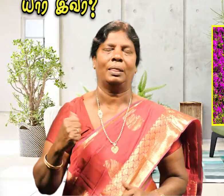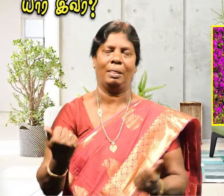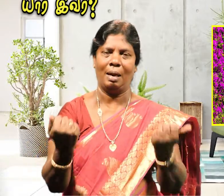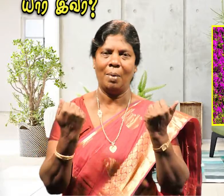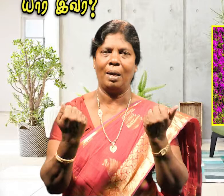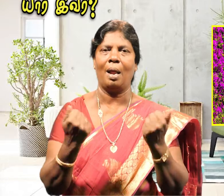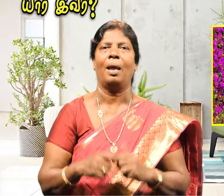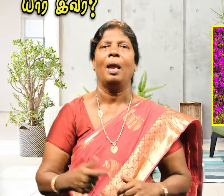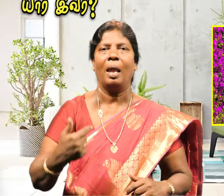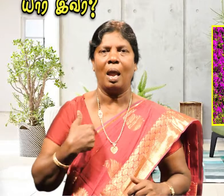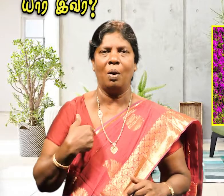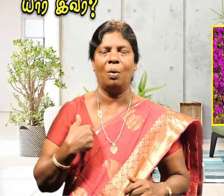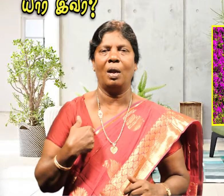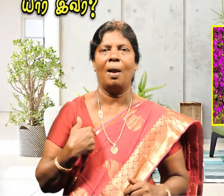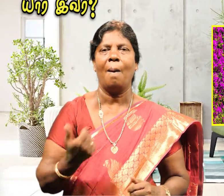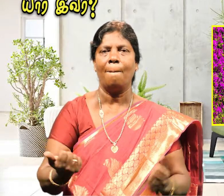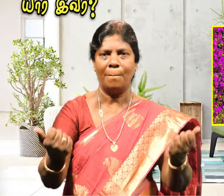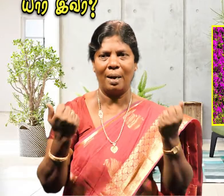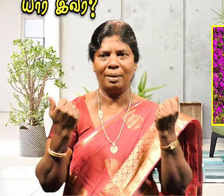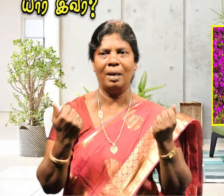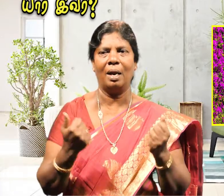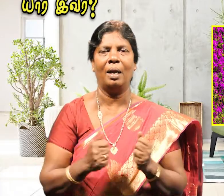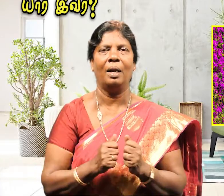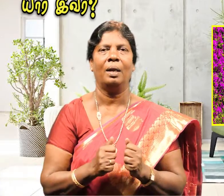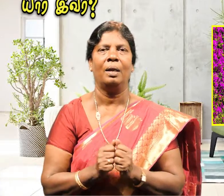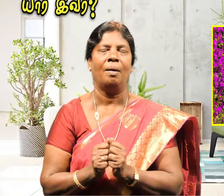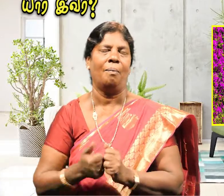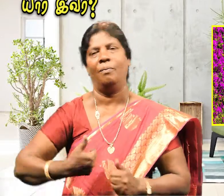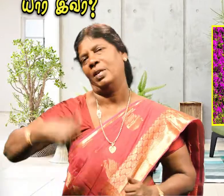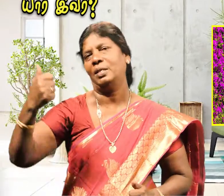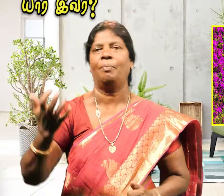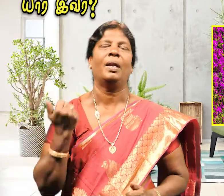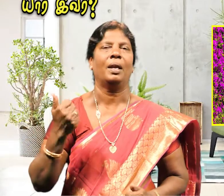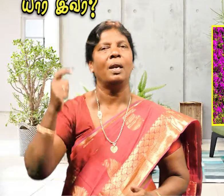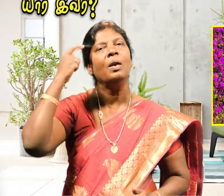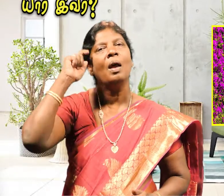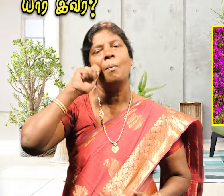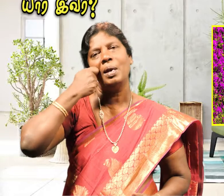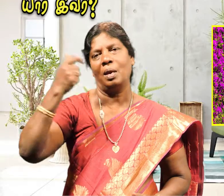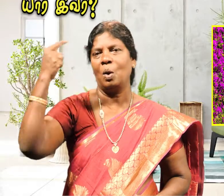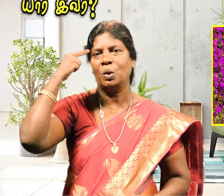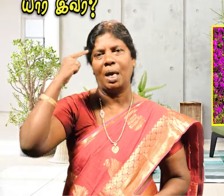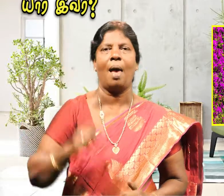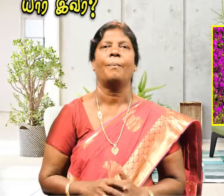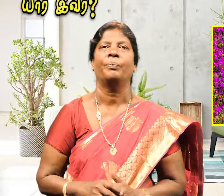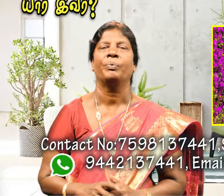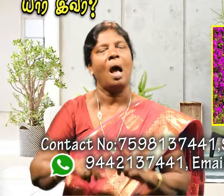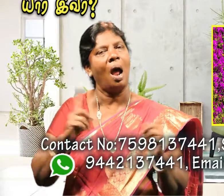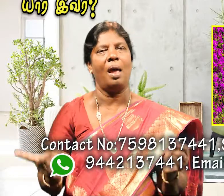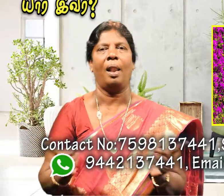என்னுடைய திறமையினாலே, என்னுடைய பலத்தினாலே மேற்கொண்டு விடுவேன் என்று மனிதன்